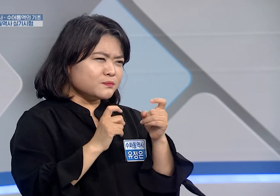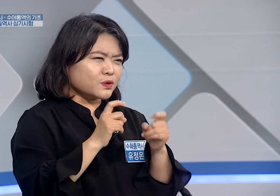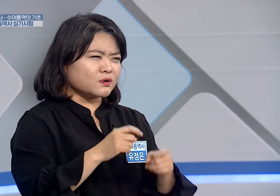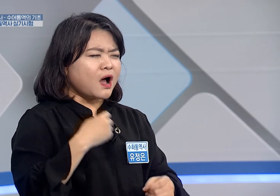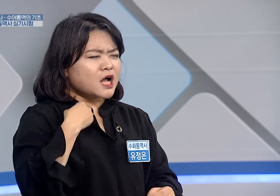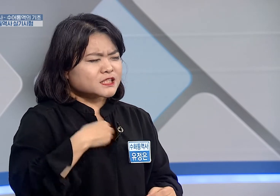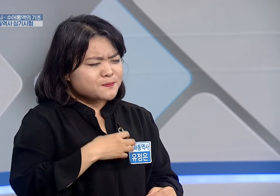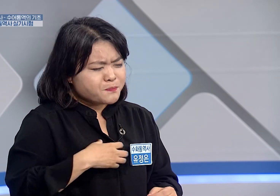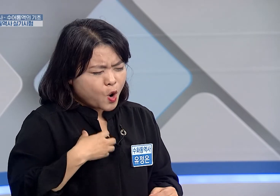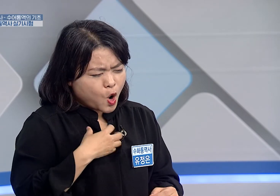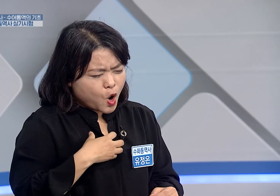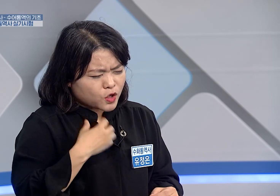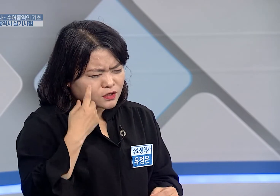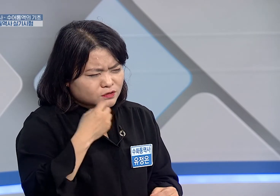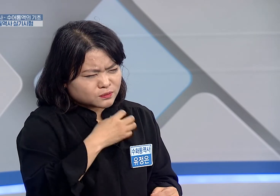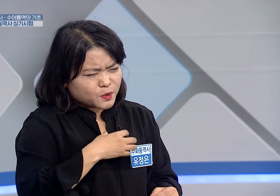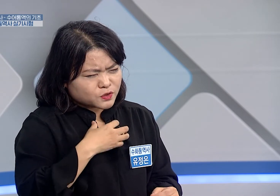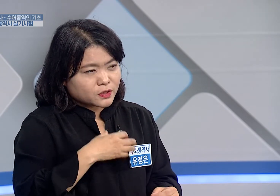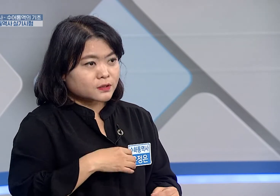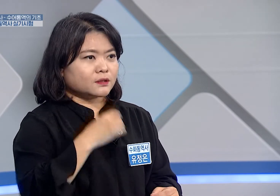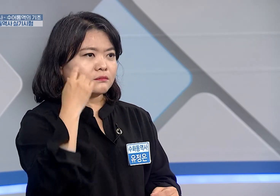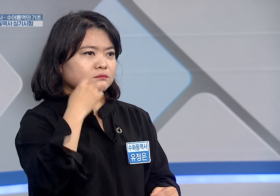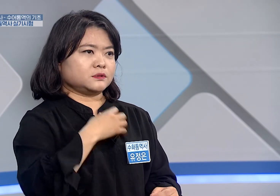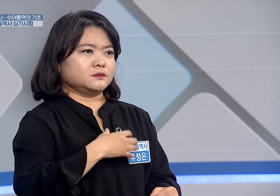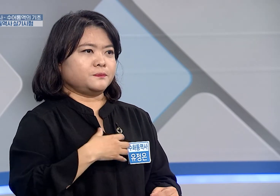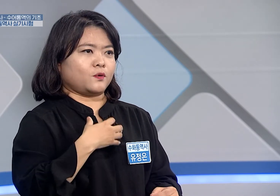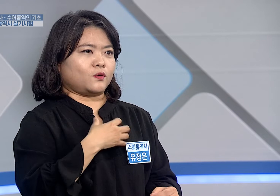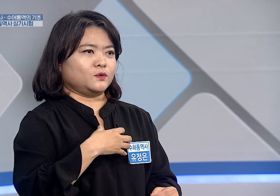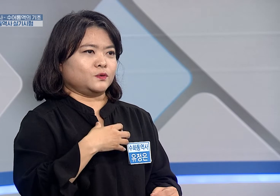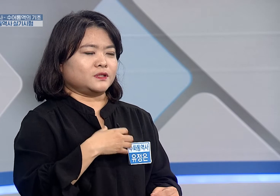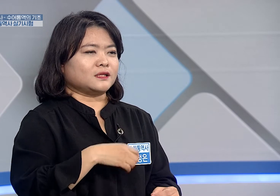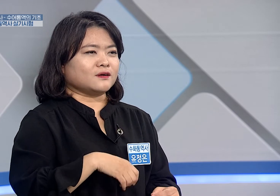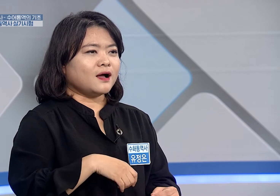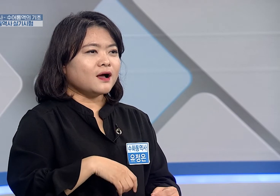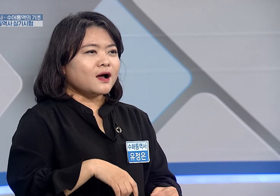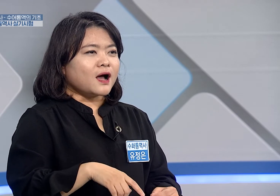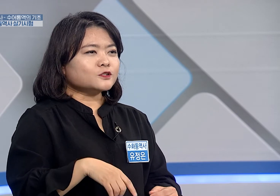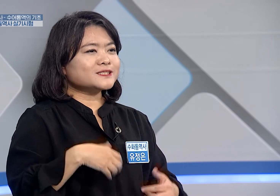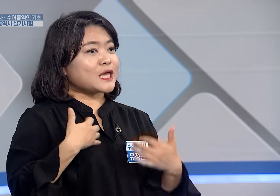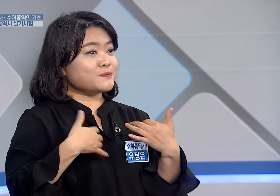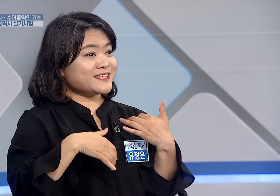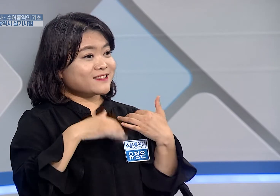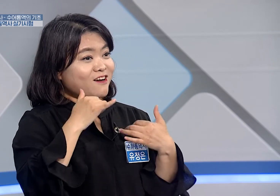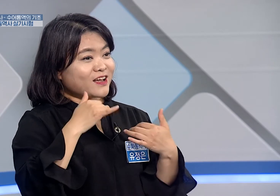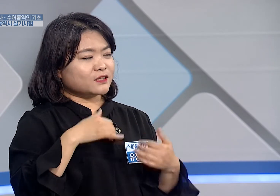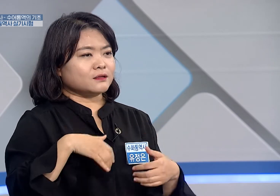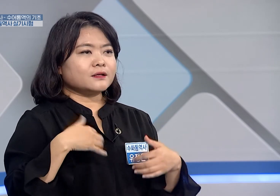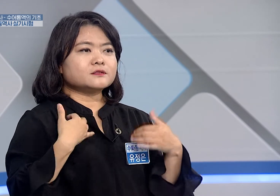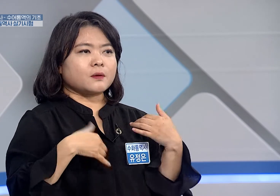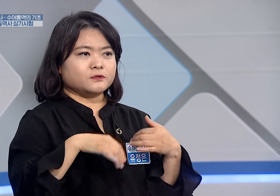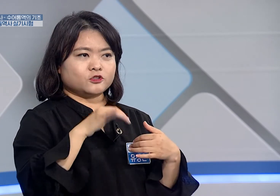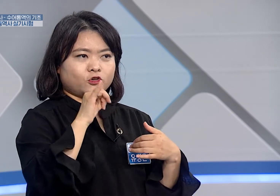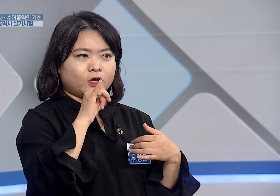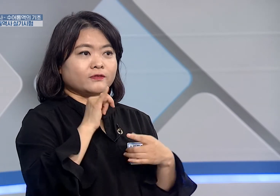표정, 슬퍼 이런 표정이어야 되는데 슬퍼 이러고 있다든가 아주 재밌어 해야 되는데 재밌어